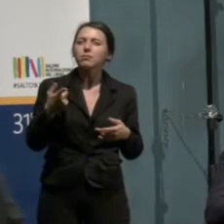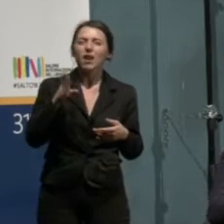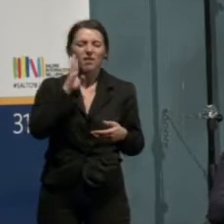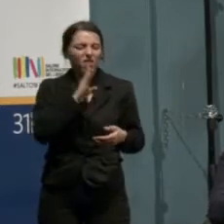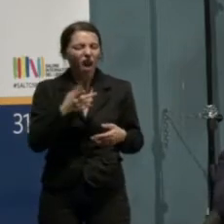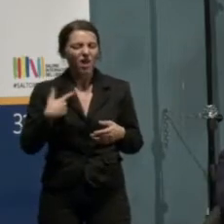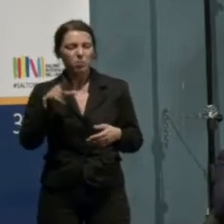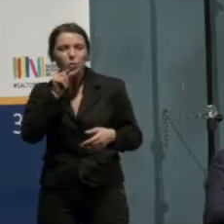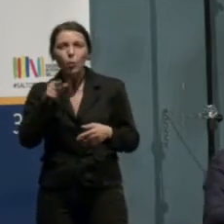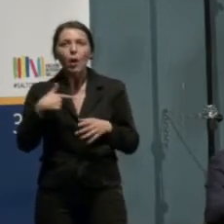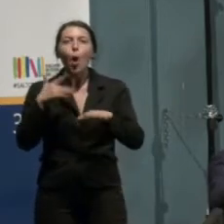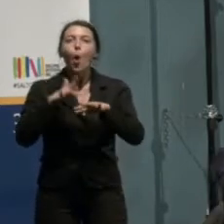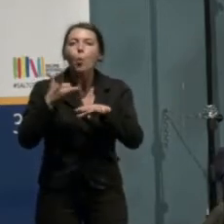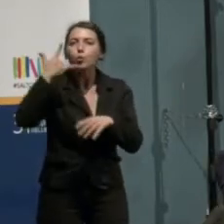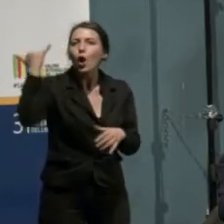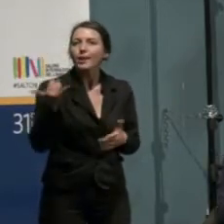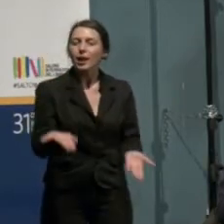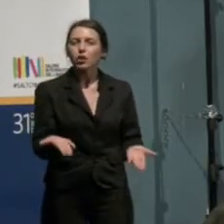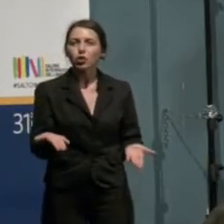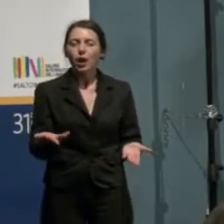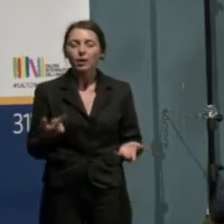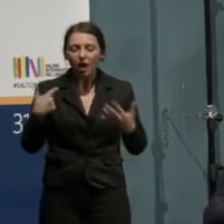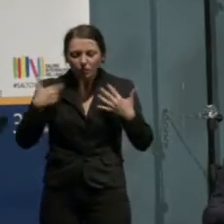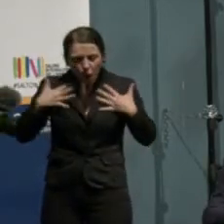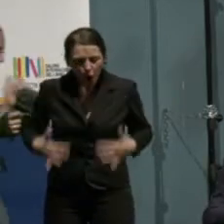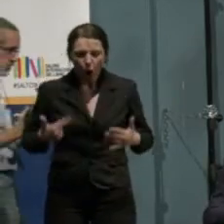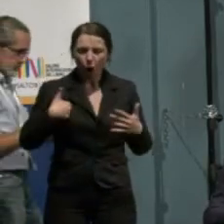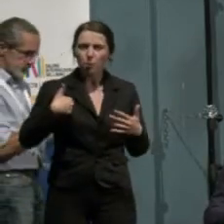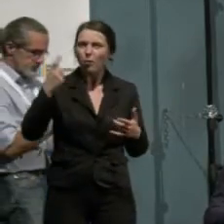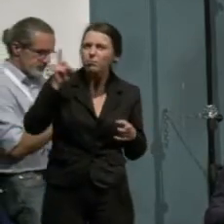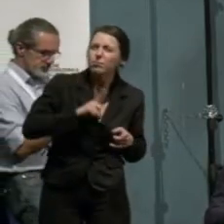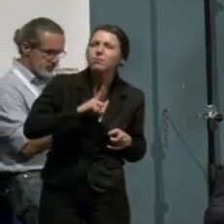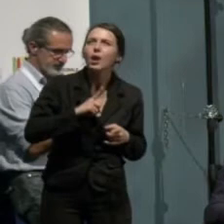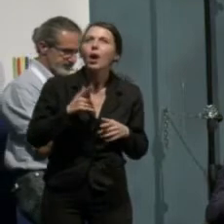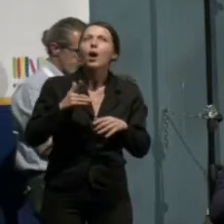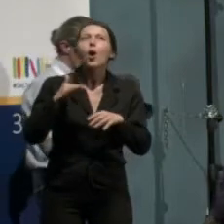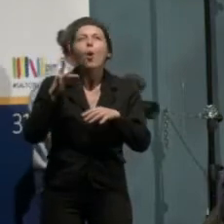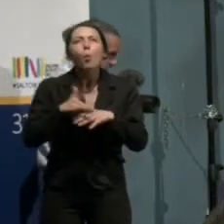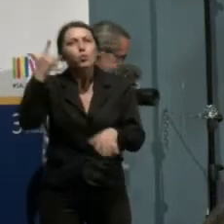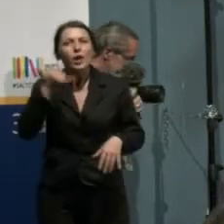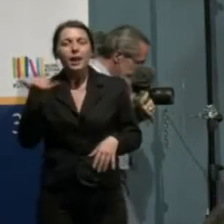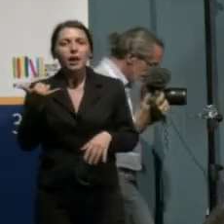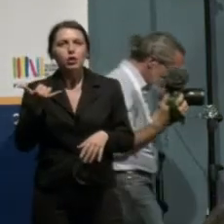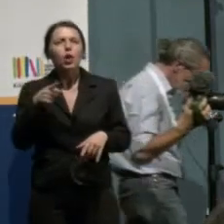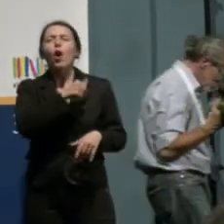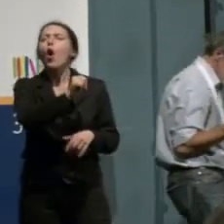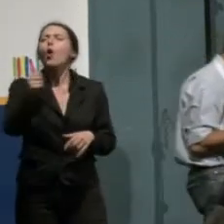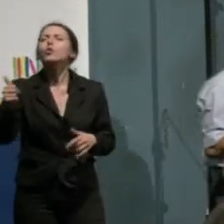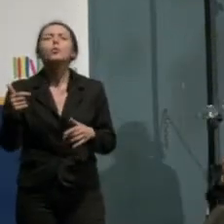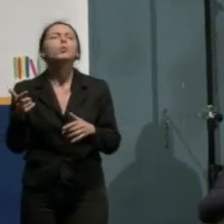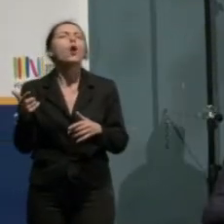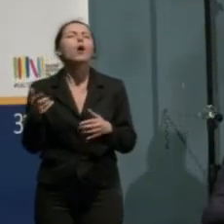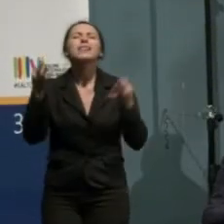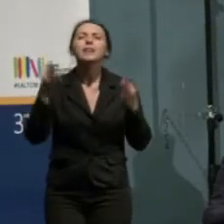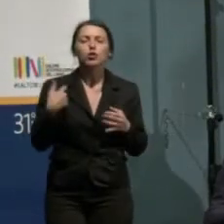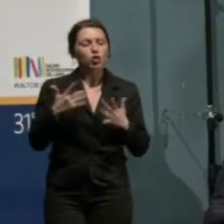stessi proprio corpo e la propria intelligenza per creare una rete tu puoi decidere sulle reggio la rete è ora in quelli di bestemmie e di urla